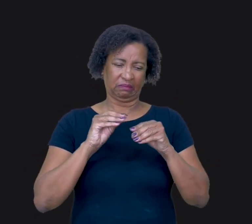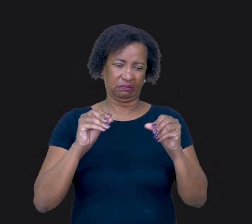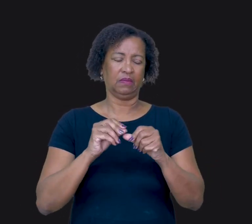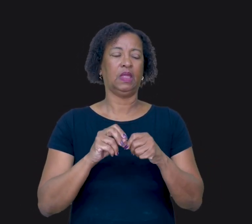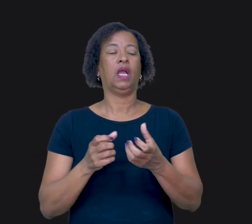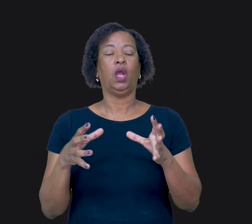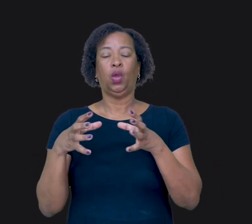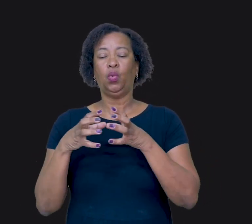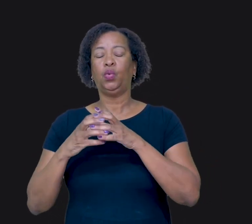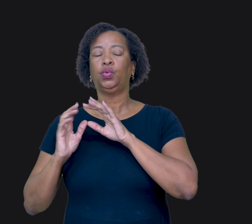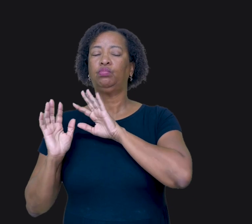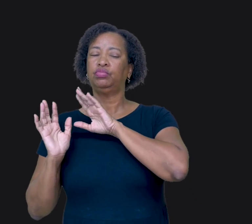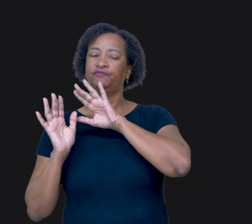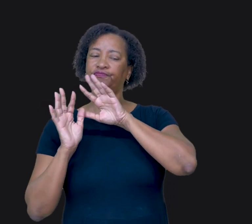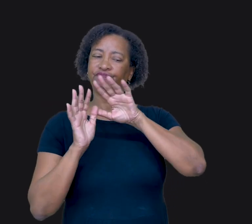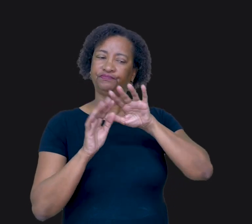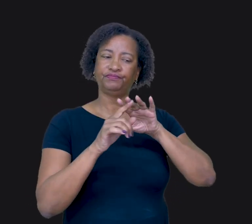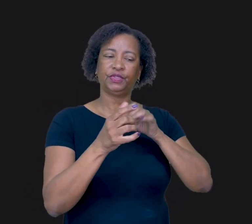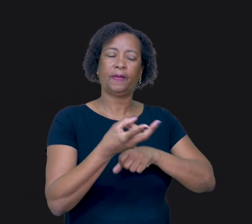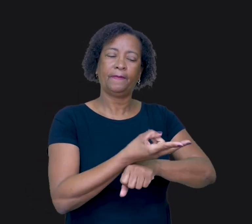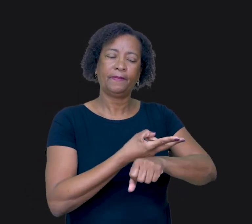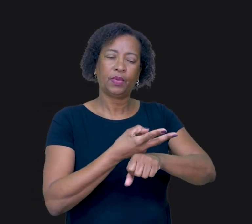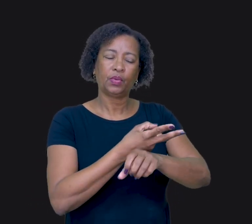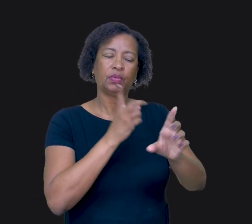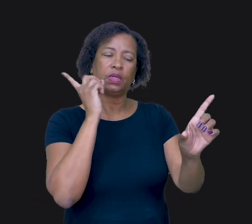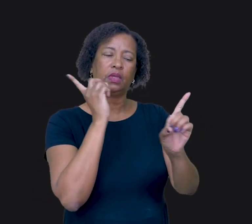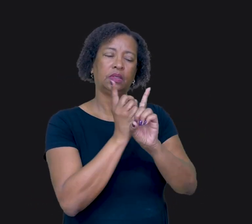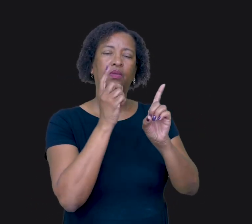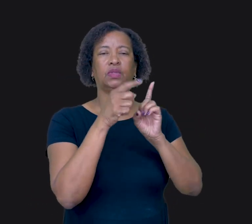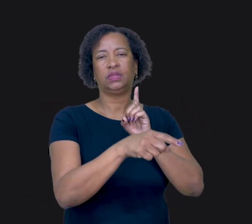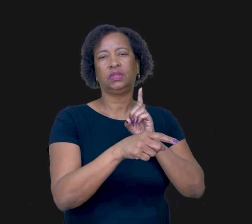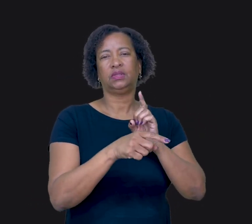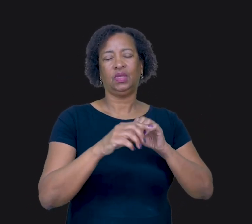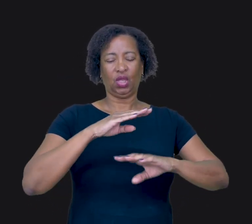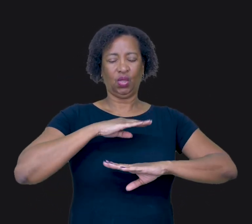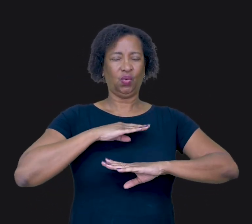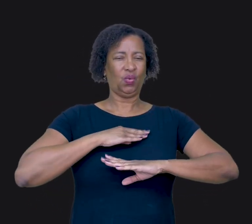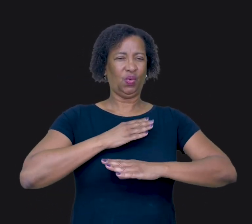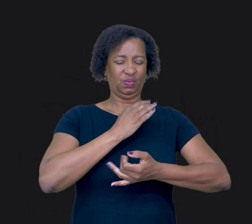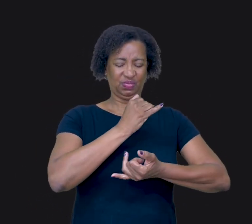com o propósito de encontrá-los. Os pedaços de seus corpos tinham sido jogados num